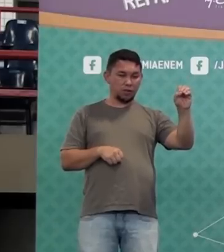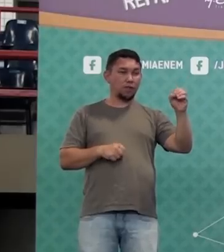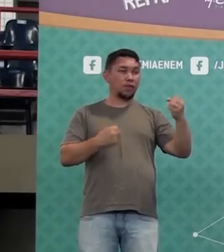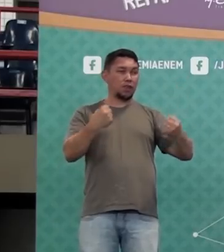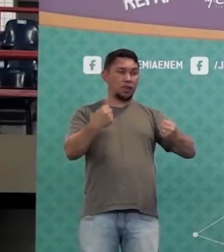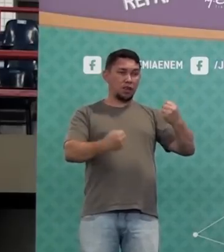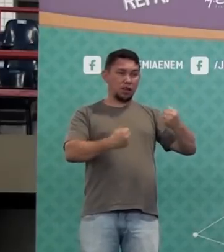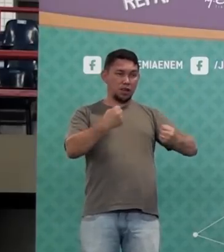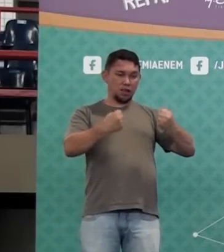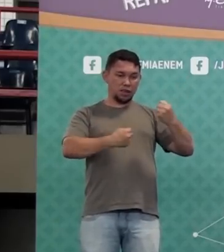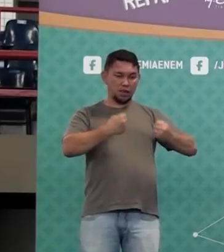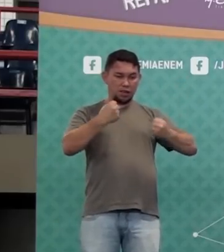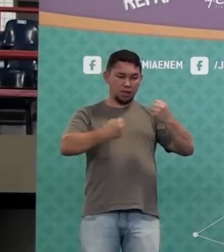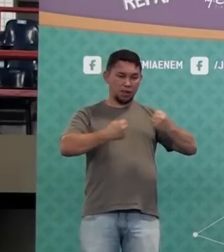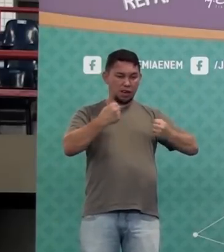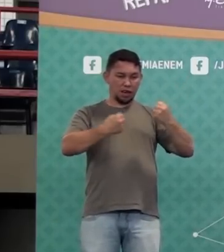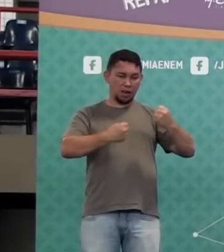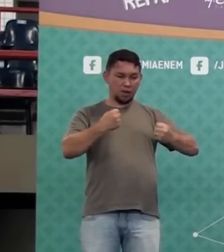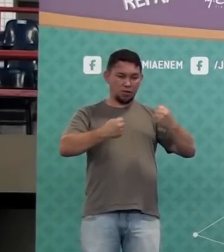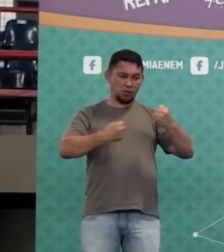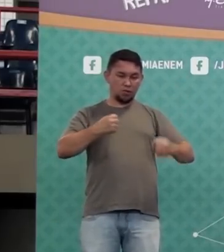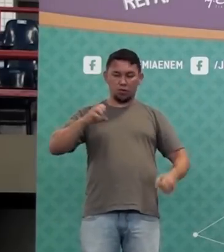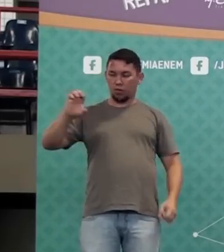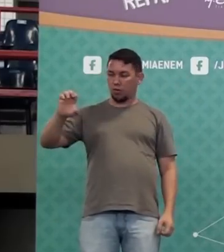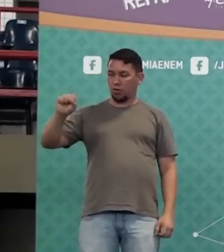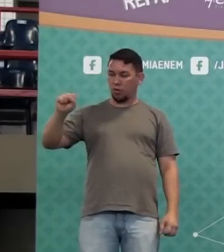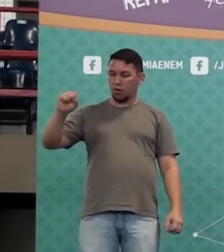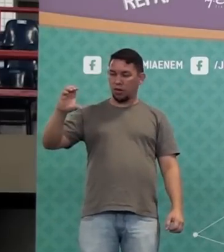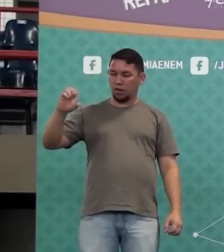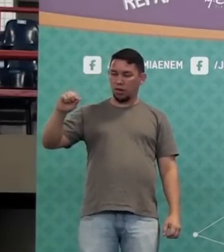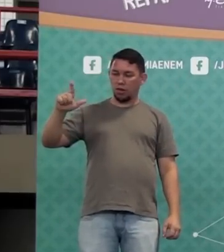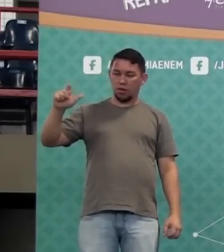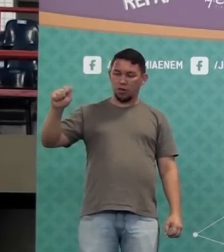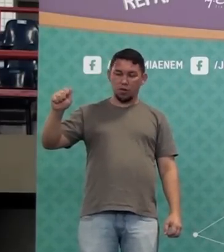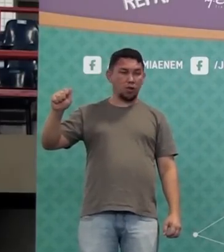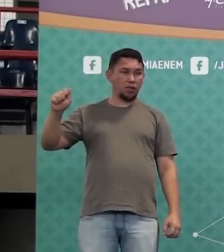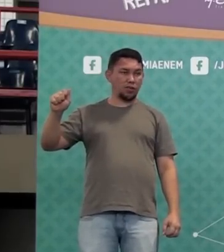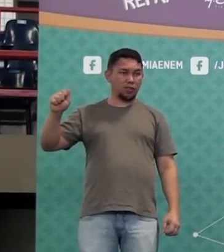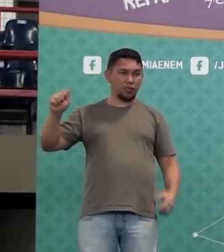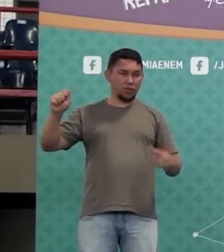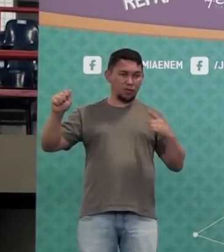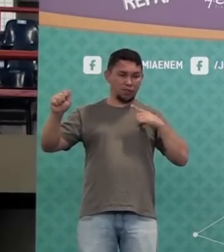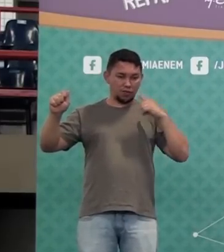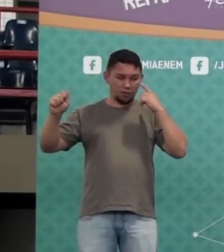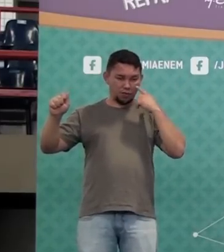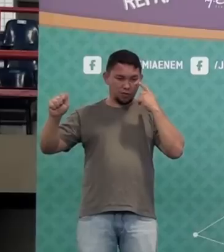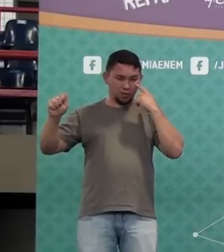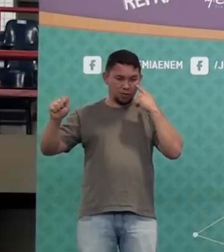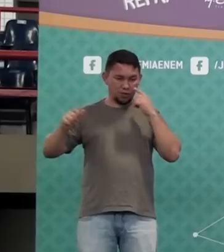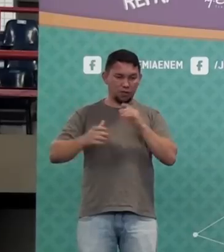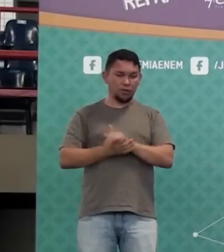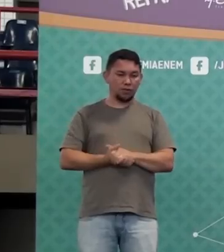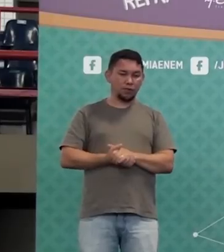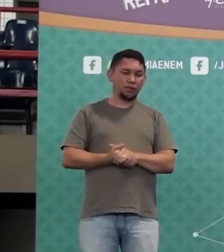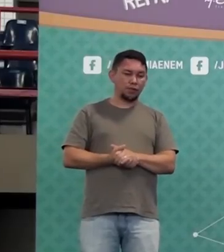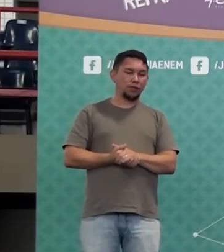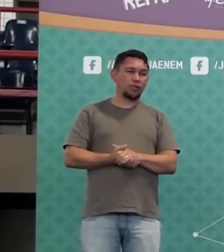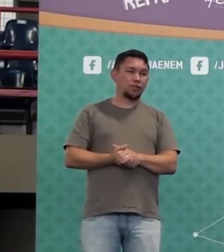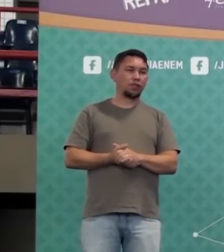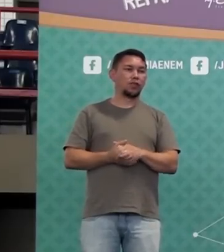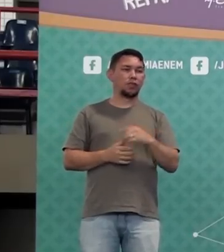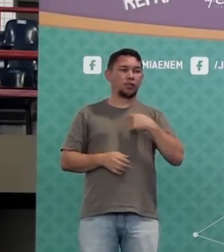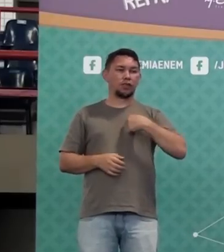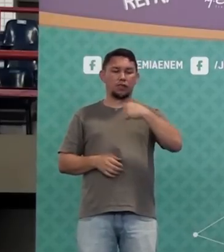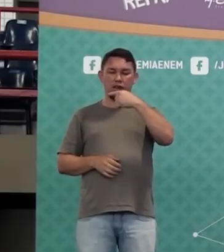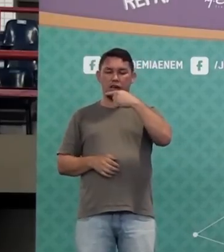aí, a abreviatura, eu tenho automóvel, auto, fotografia, foto, motocicleta,